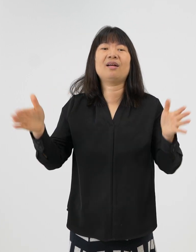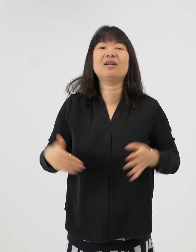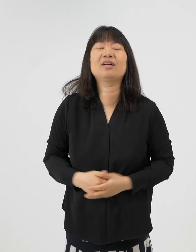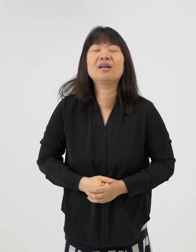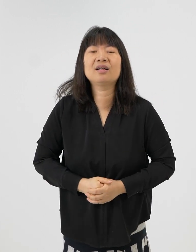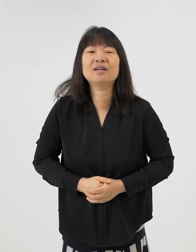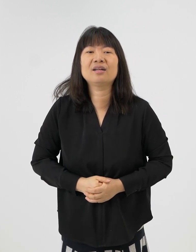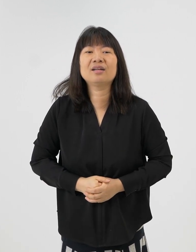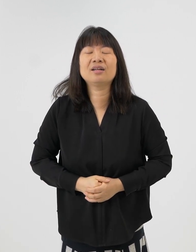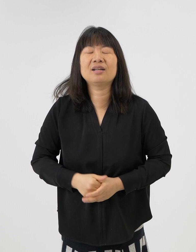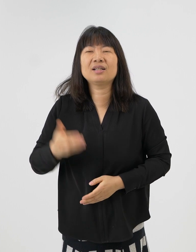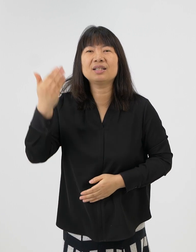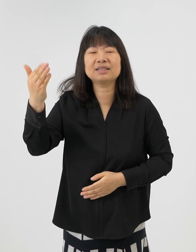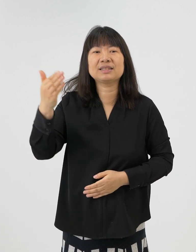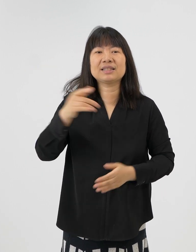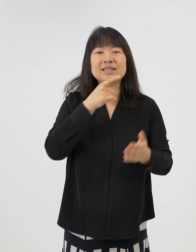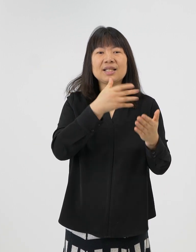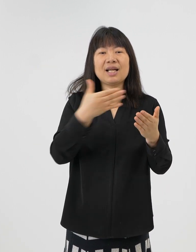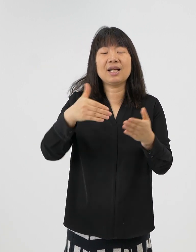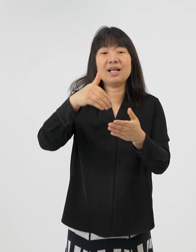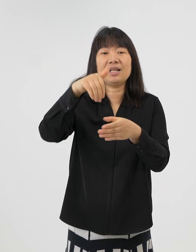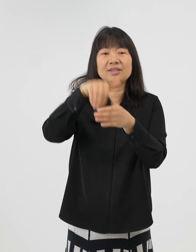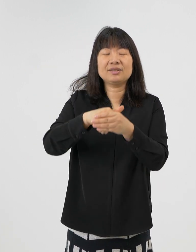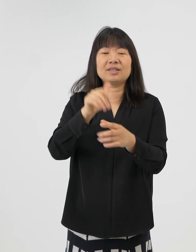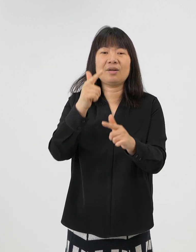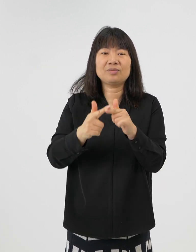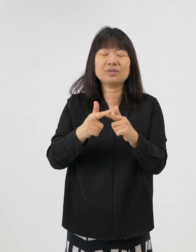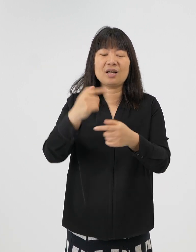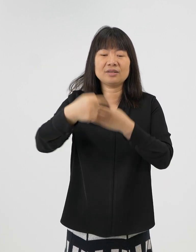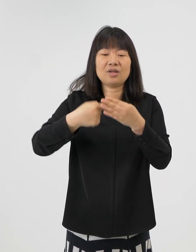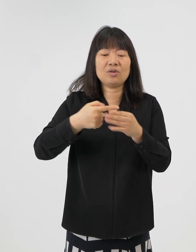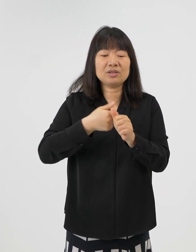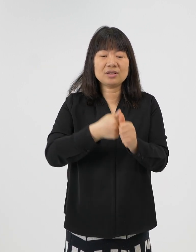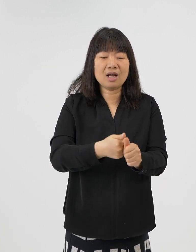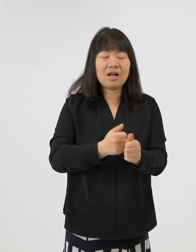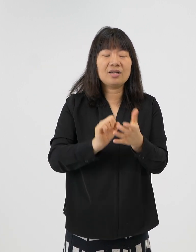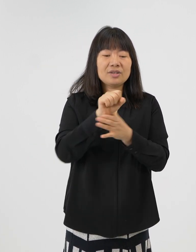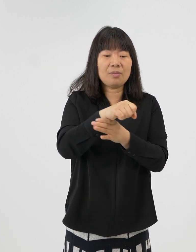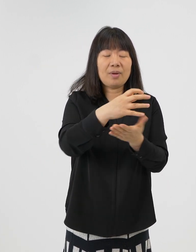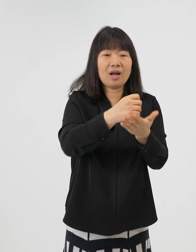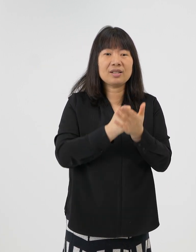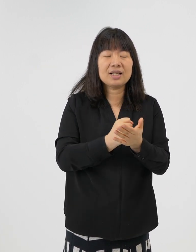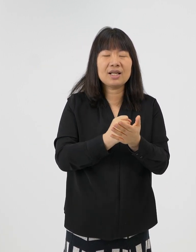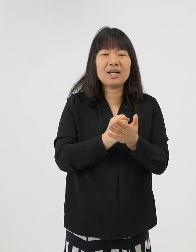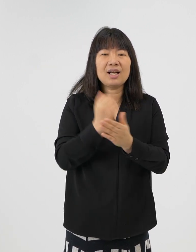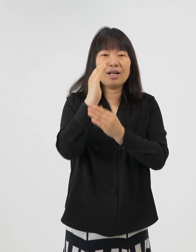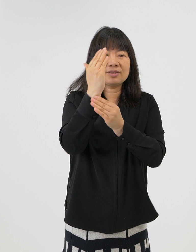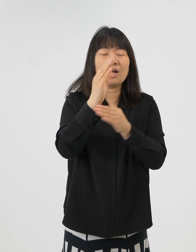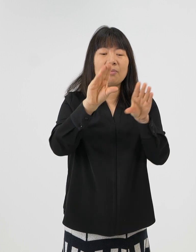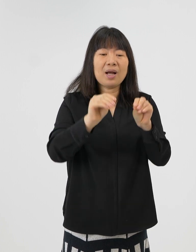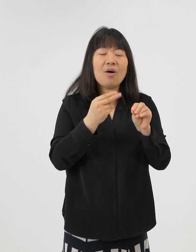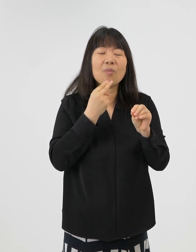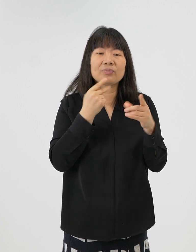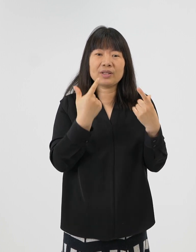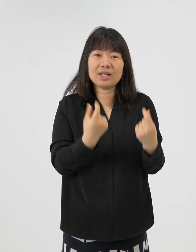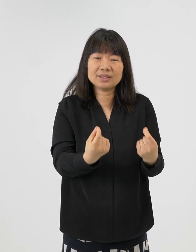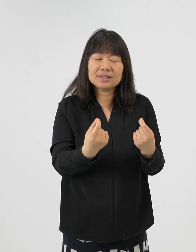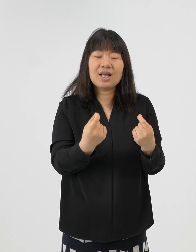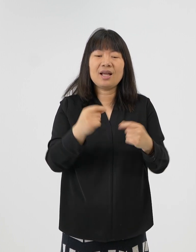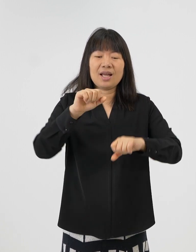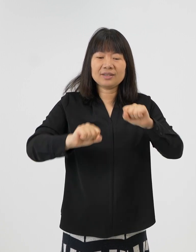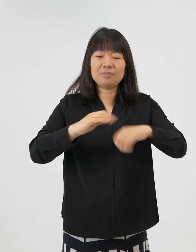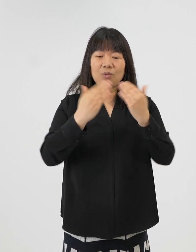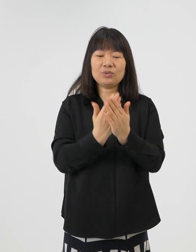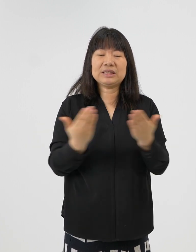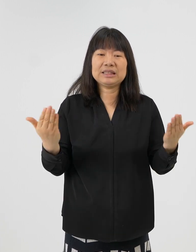시작. 그는 시냇가에 심은 나무가 철을 따라 열매를 맺으며 그 잎사귀가 마르지 아니함 같으니 그가 하는